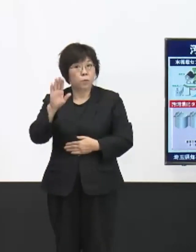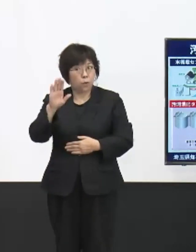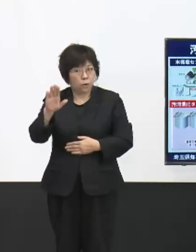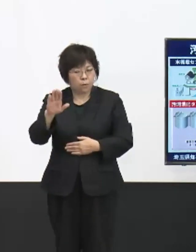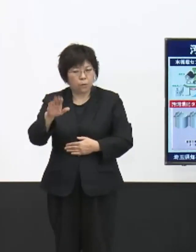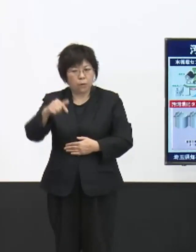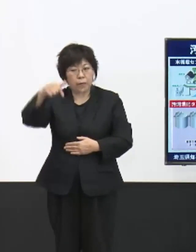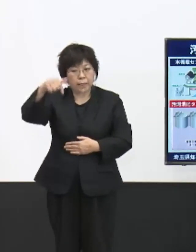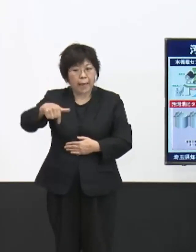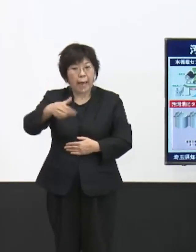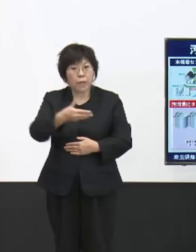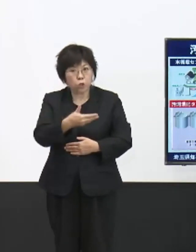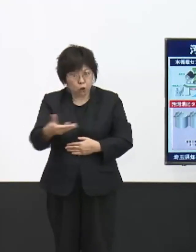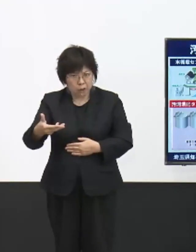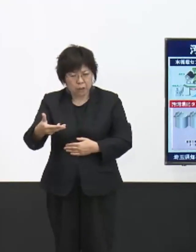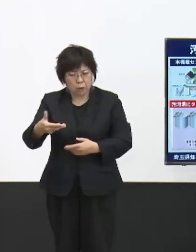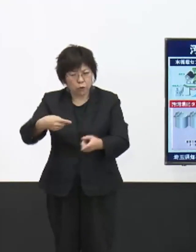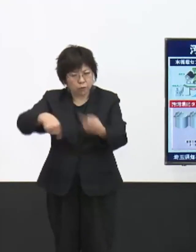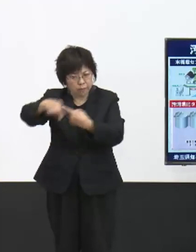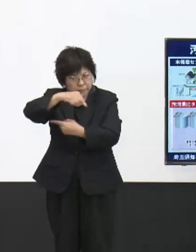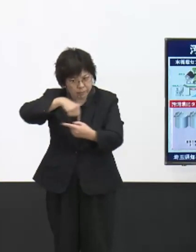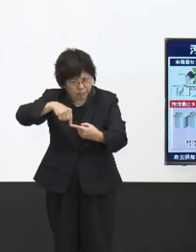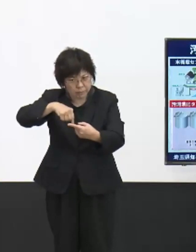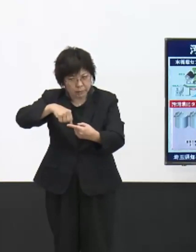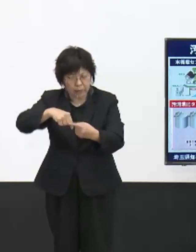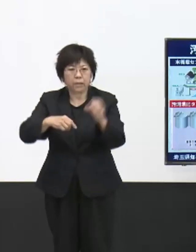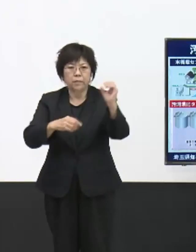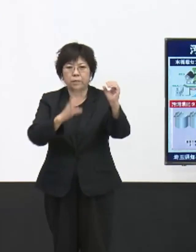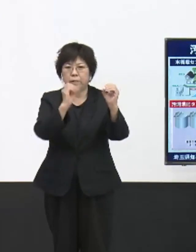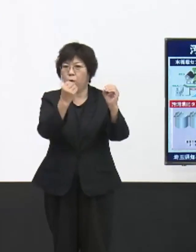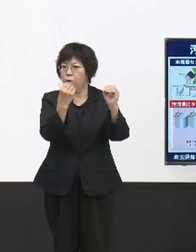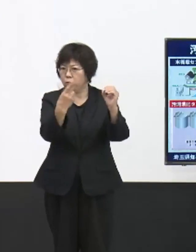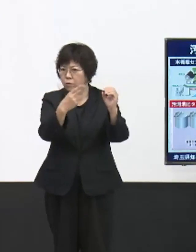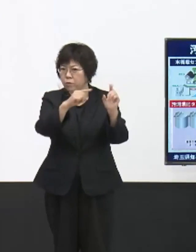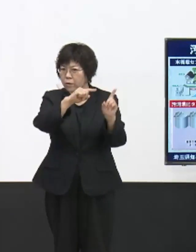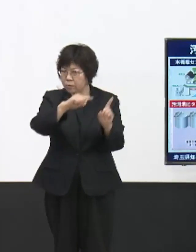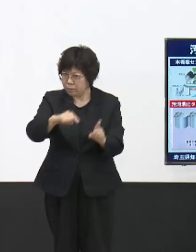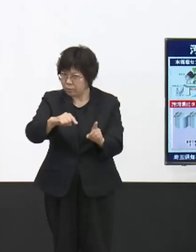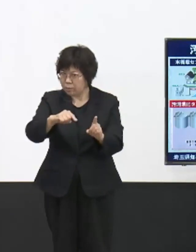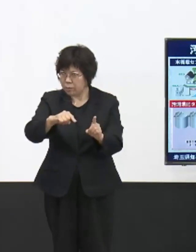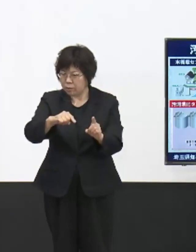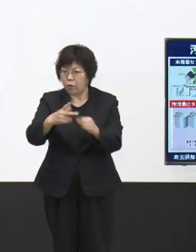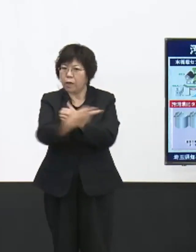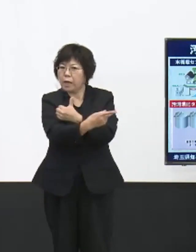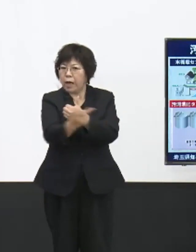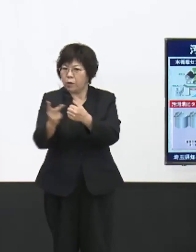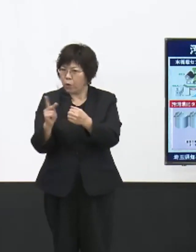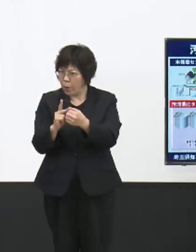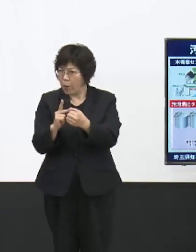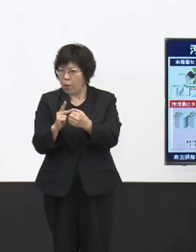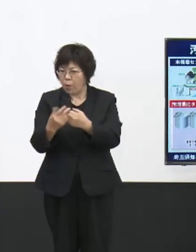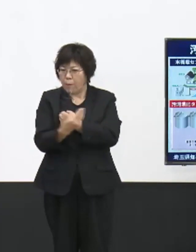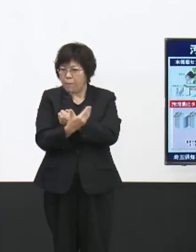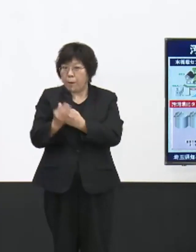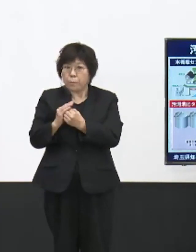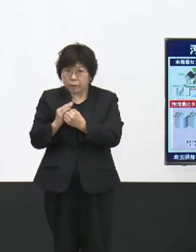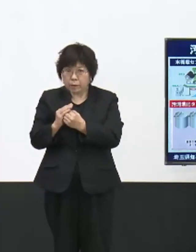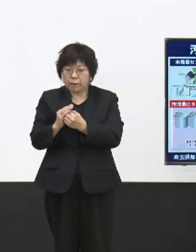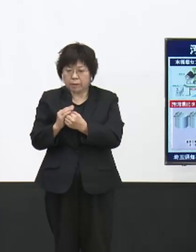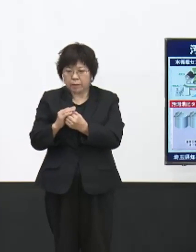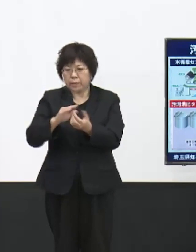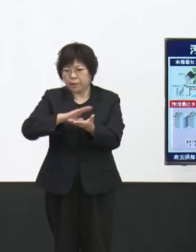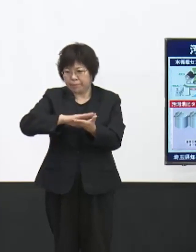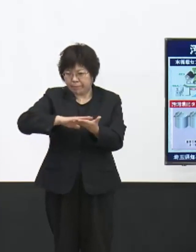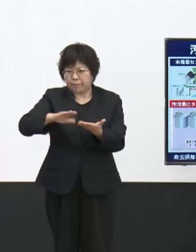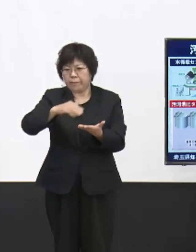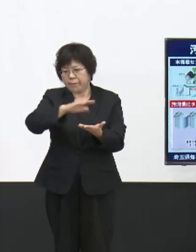を活用した温室効果ガス削減の取り組みを進め、環境との調和を図りながら下水の処理